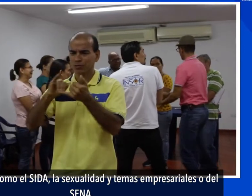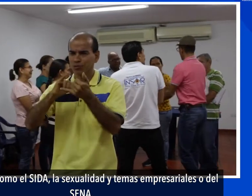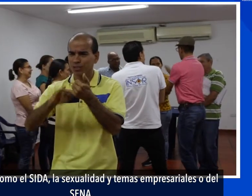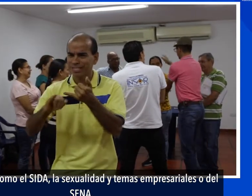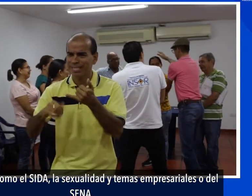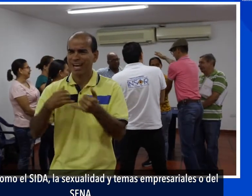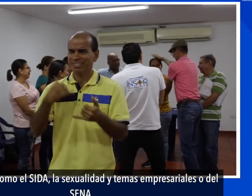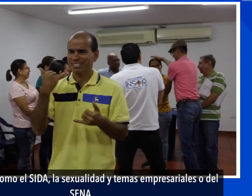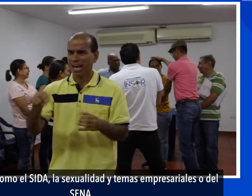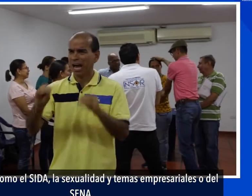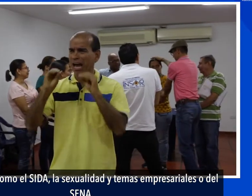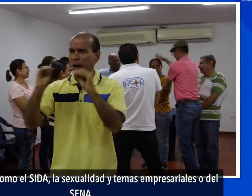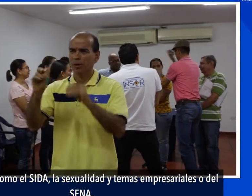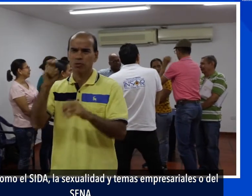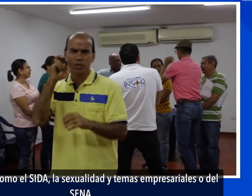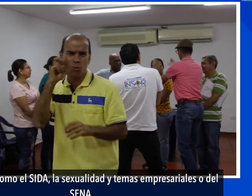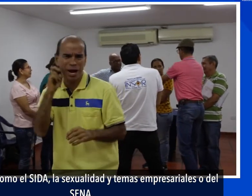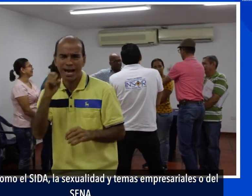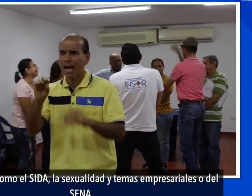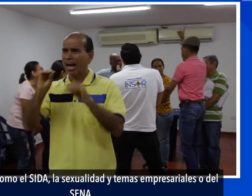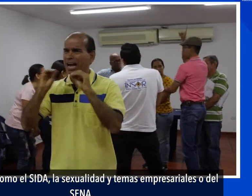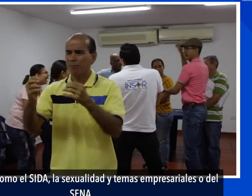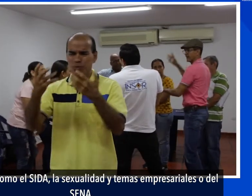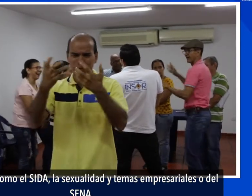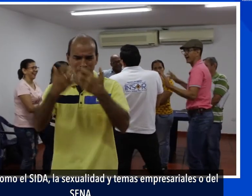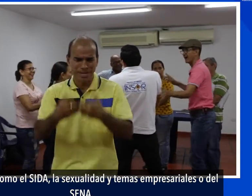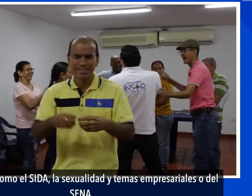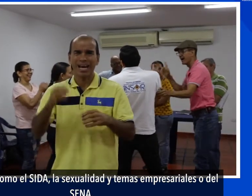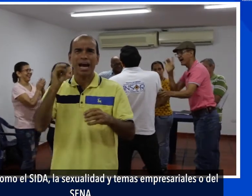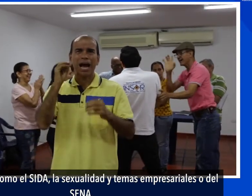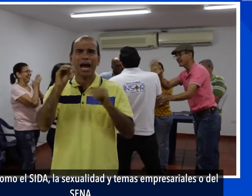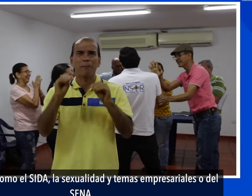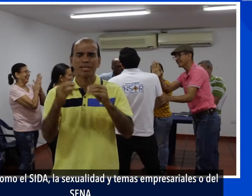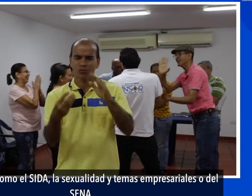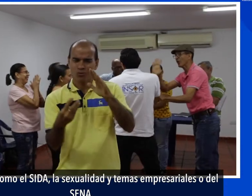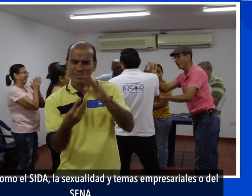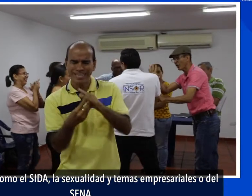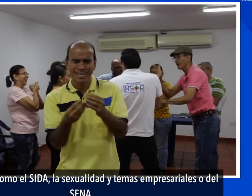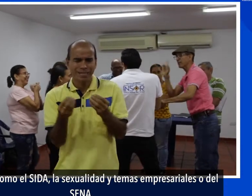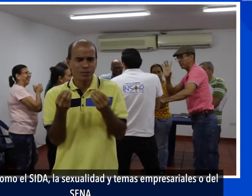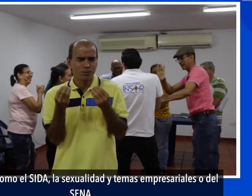la sexualidad y temas empresariales o del SENA.